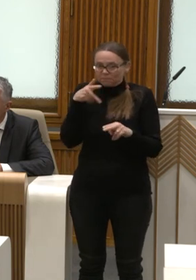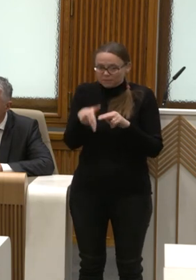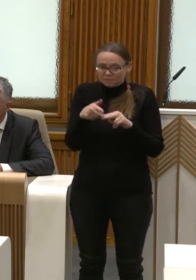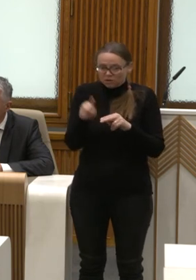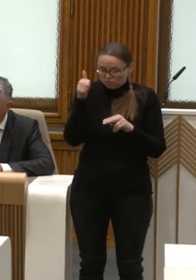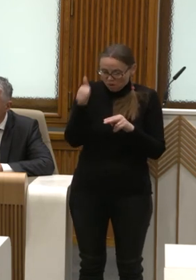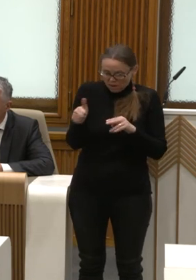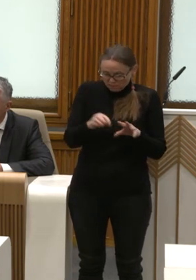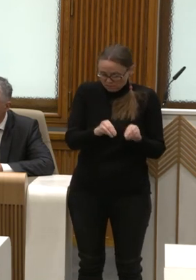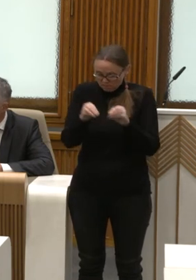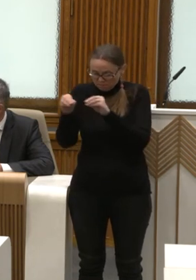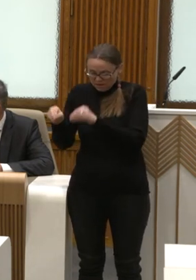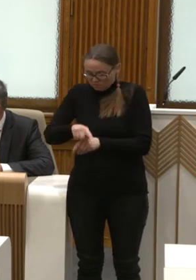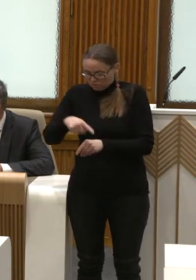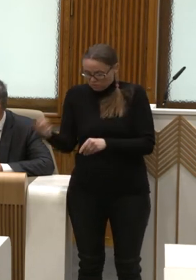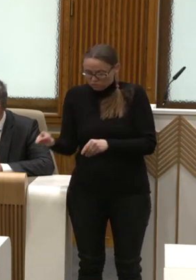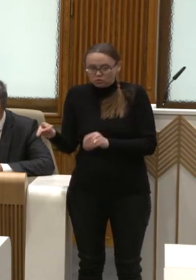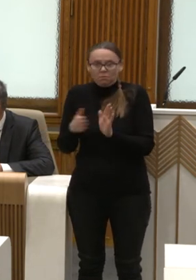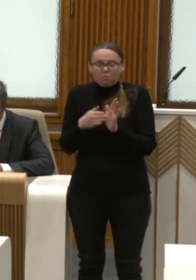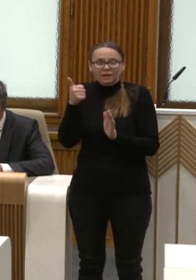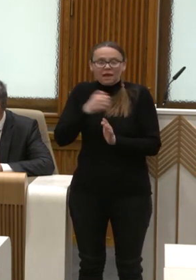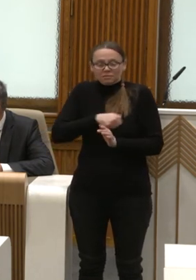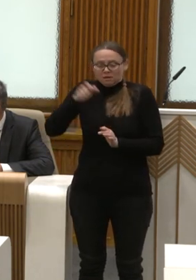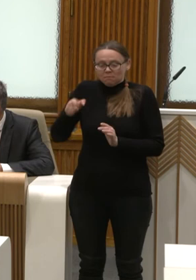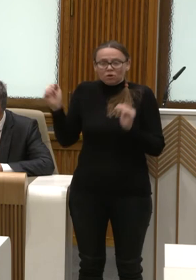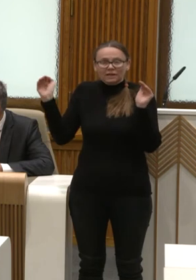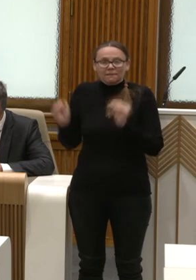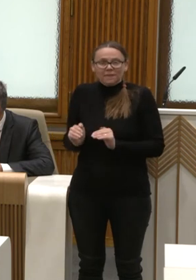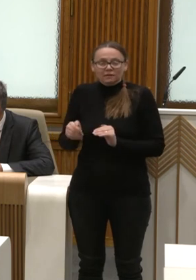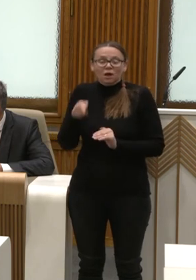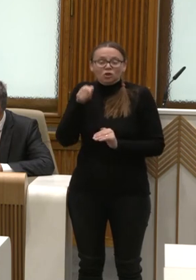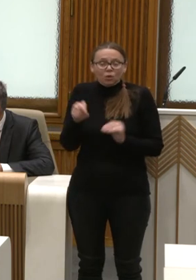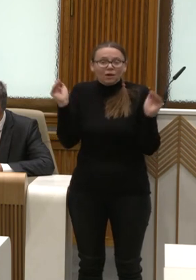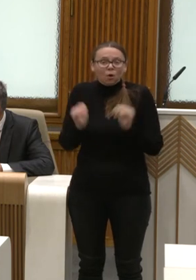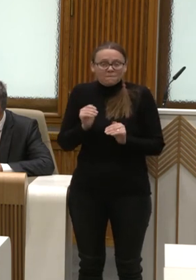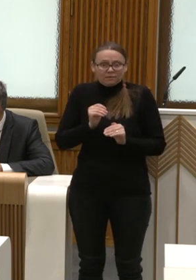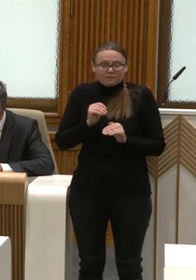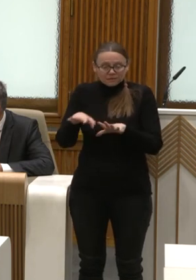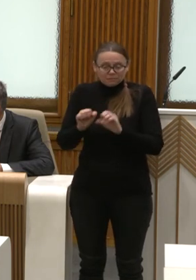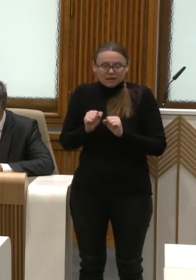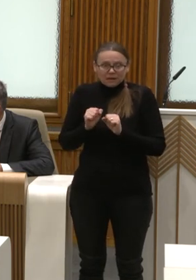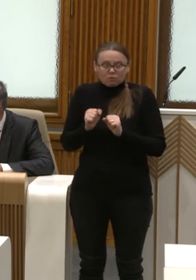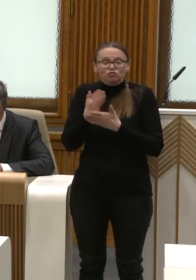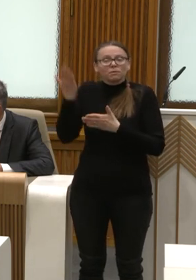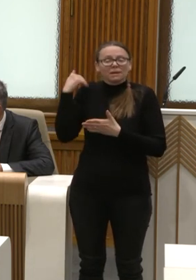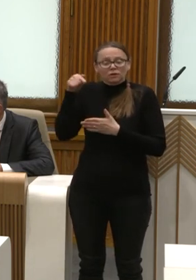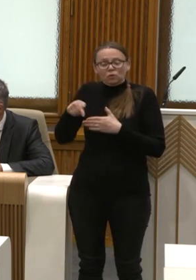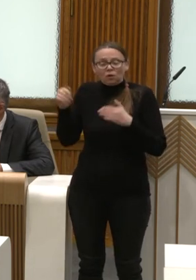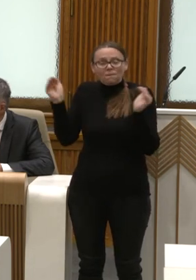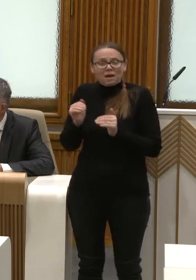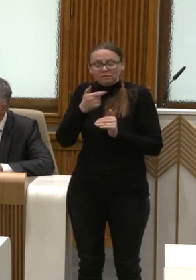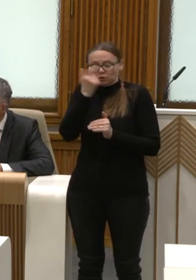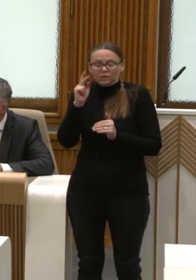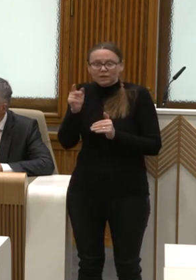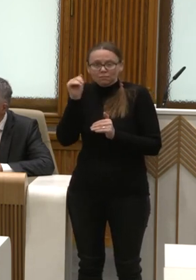en prenos, pomeni to en bolnik manj, toliko manj sprejemov v bolnišnici, že prej toliko manj ljudi, ki bodo morali